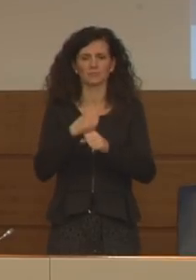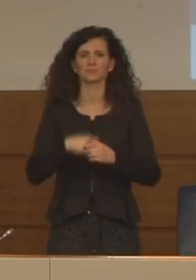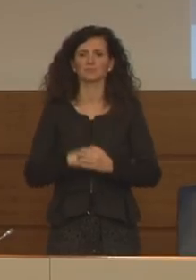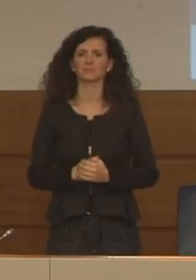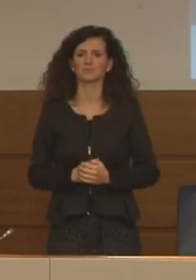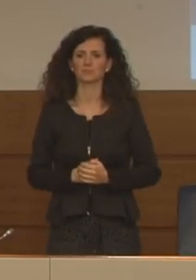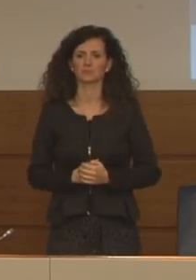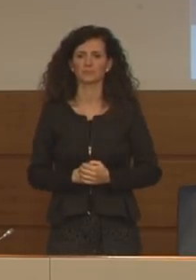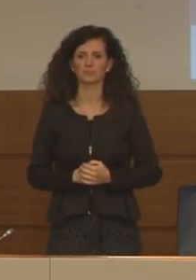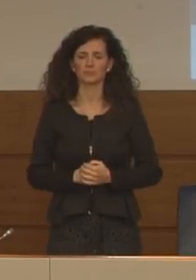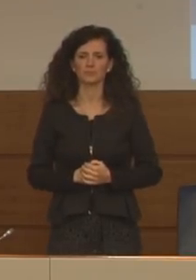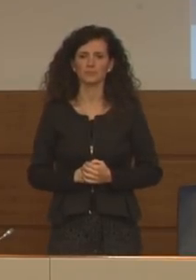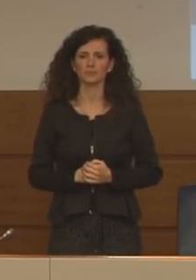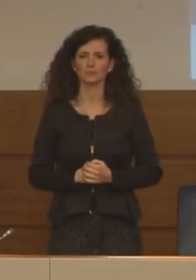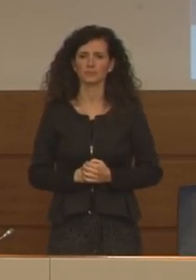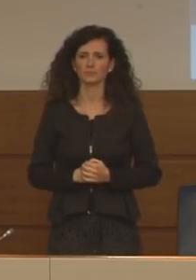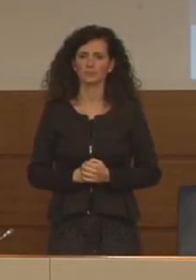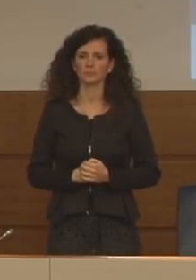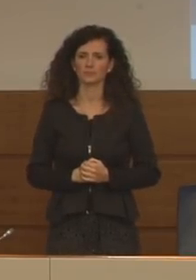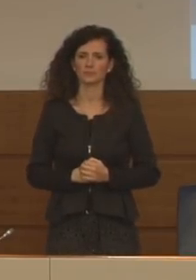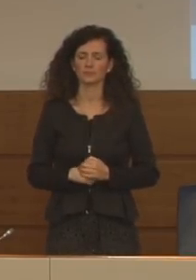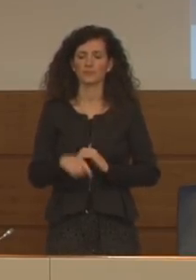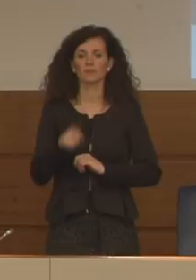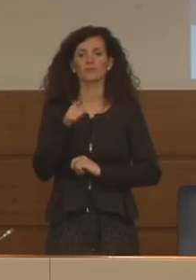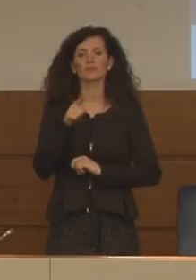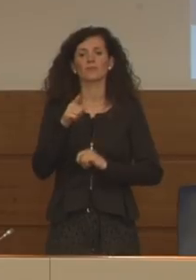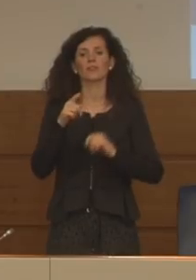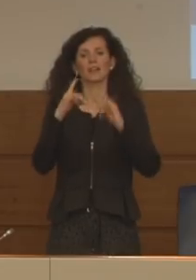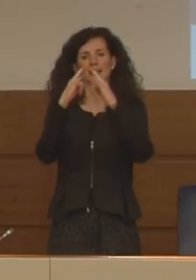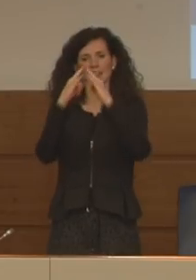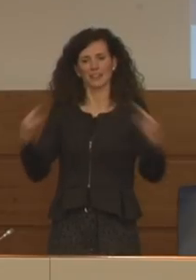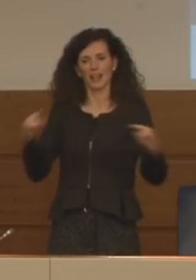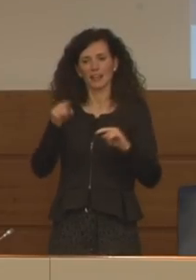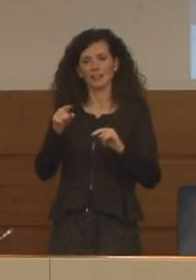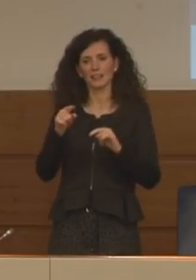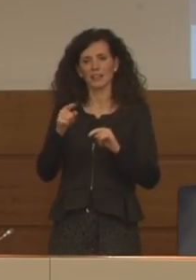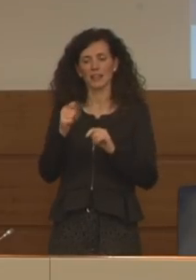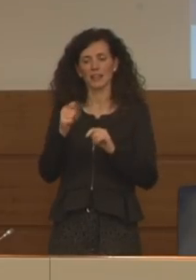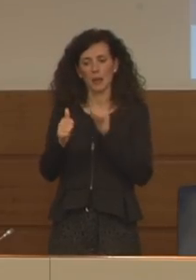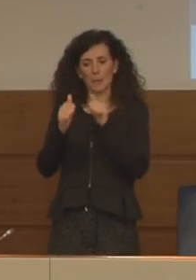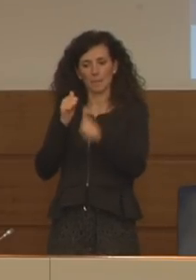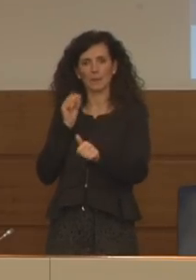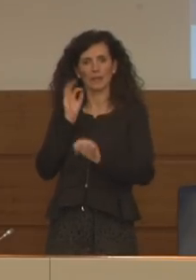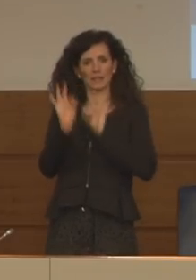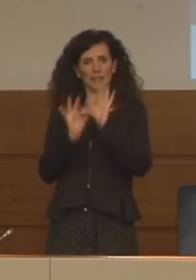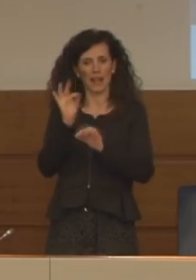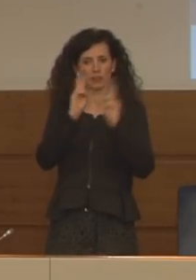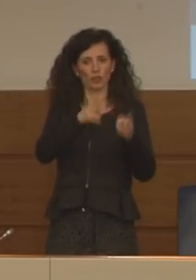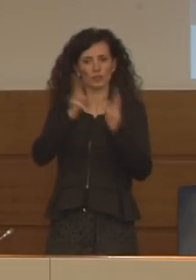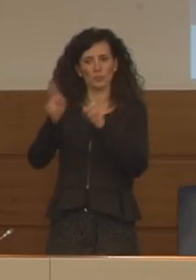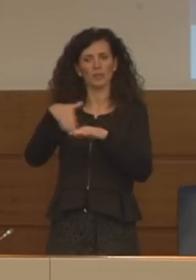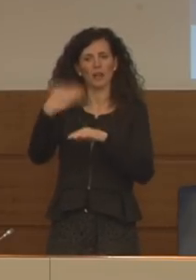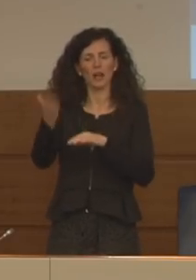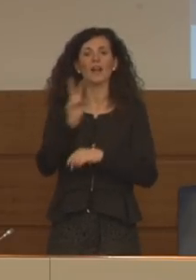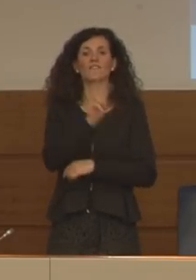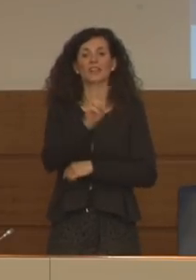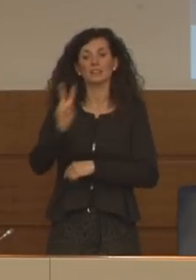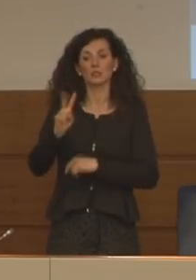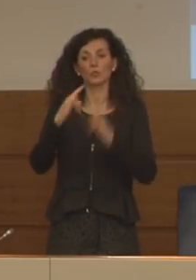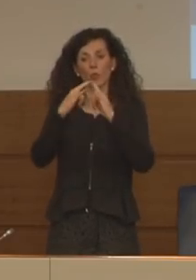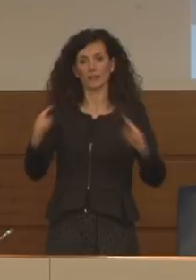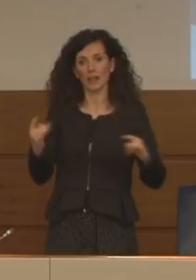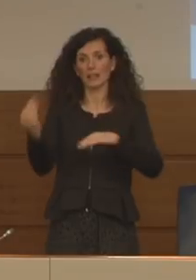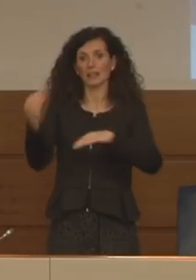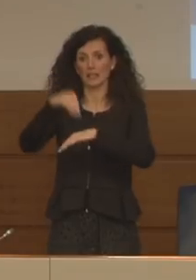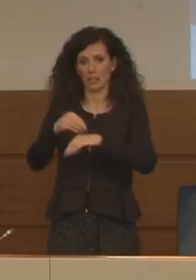per quanto riguarda le tende del predil here abbiamo ulteriori 22 tende siamo arrivati